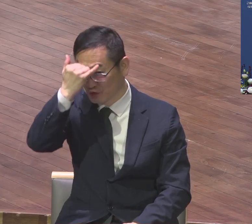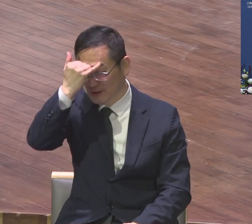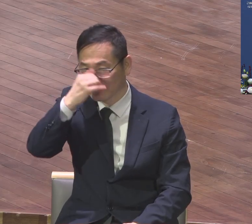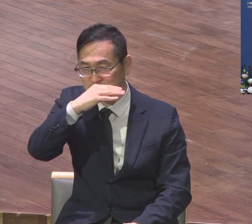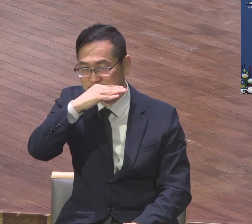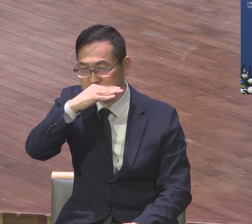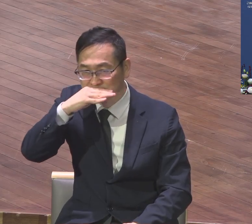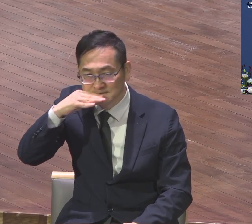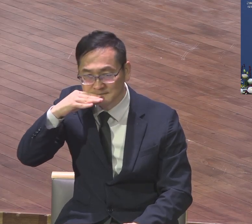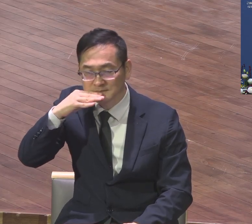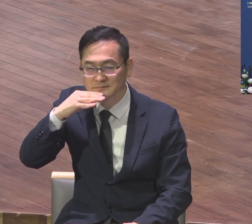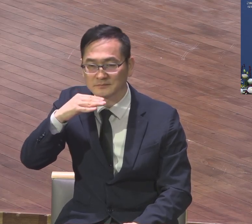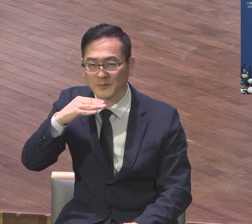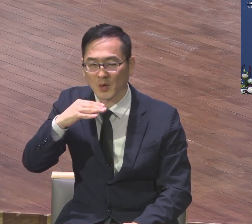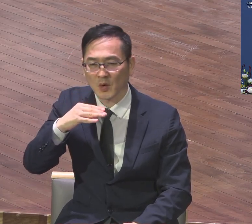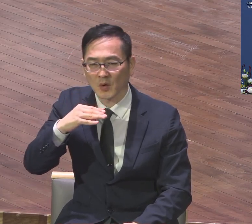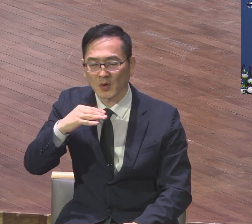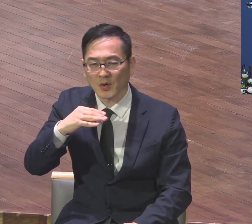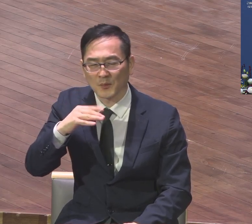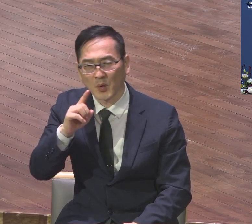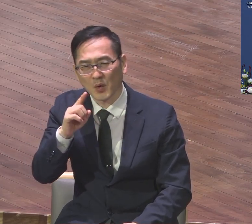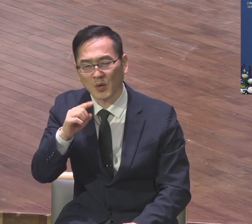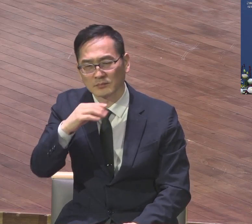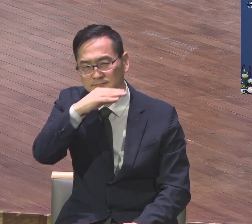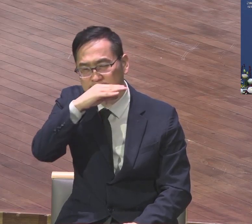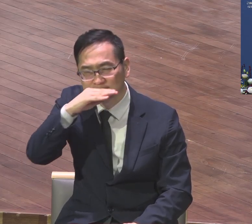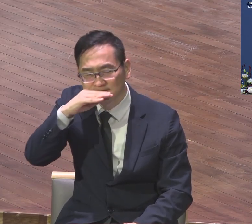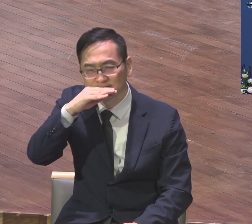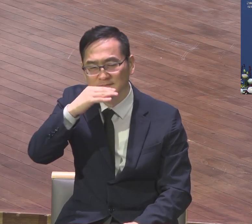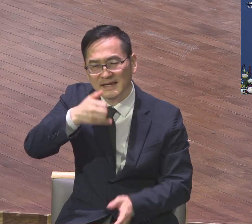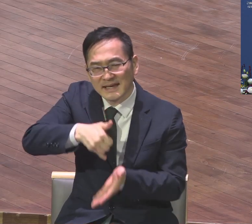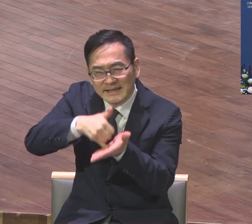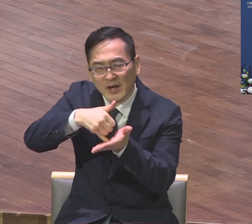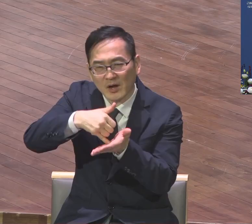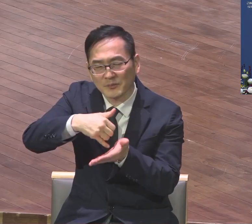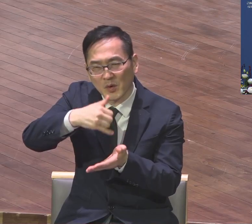통해 천국 갈 수 있다고 말하지 않습니다.